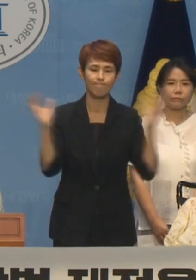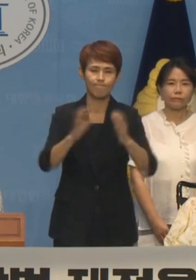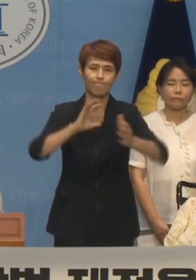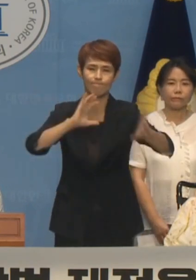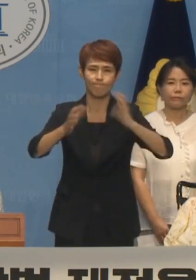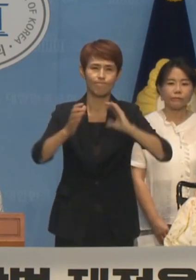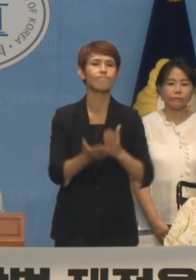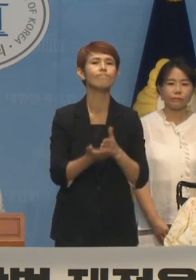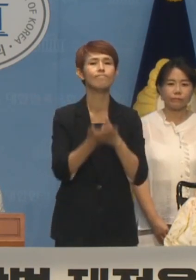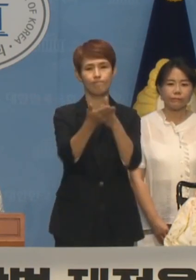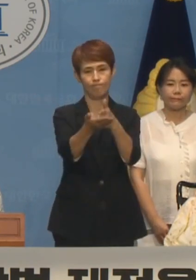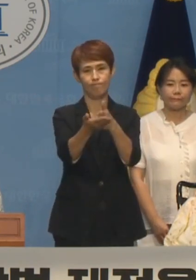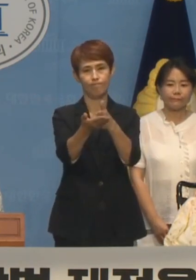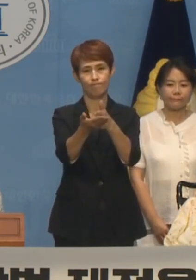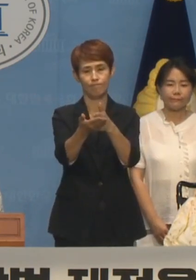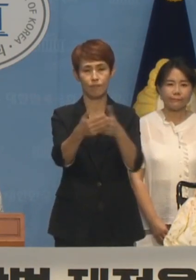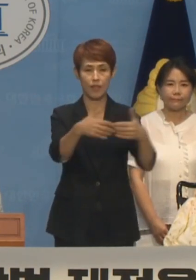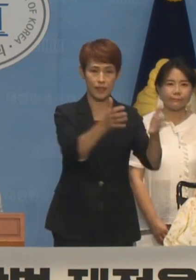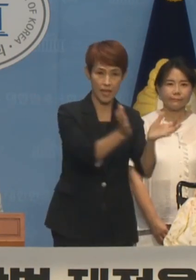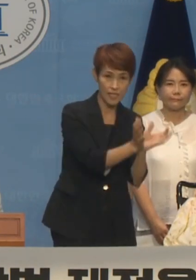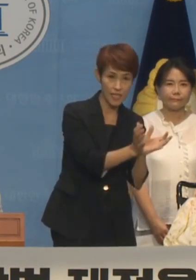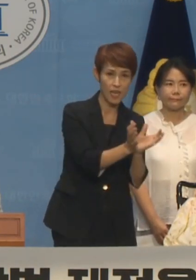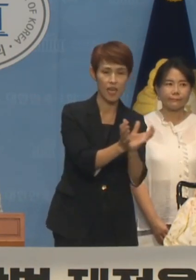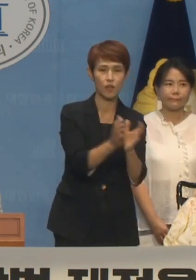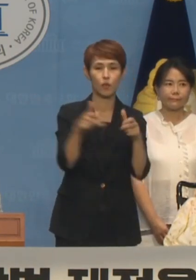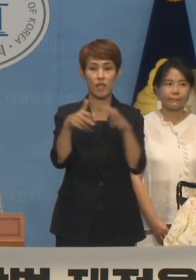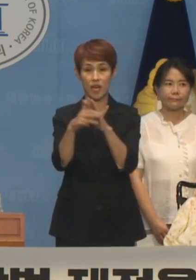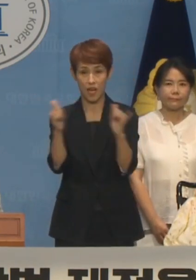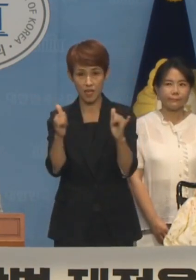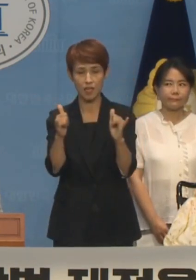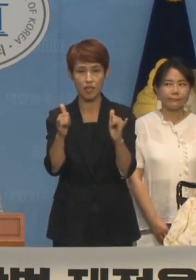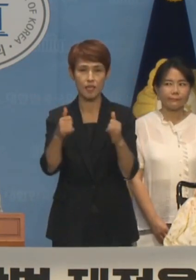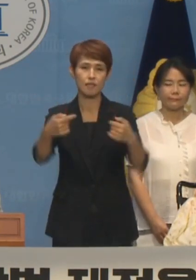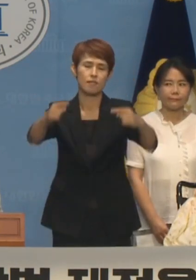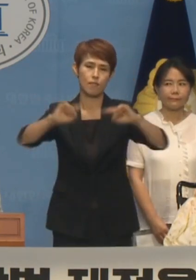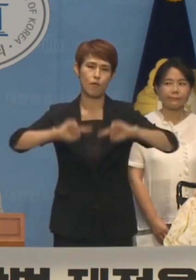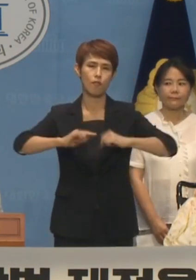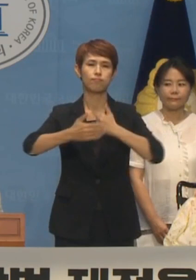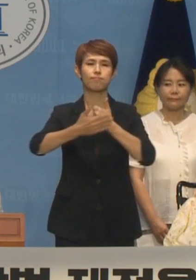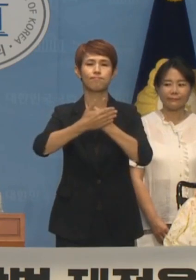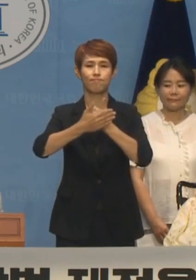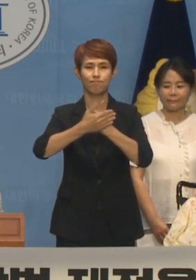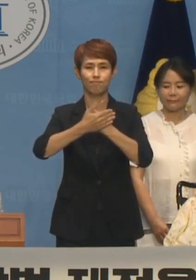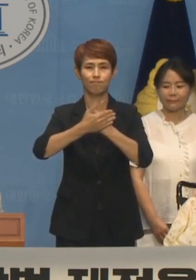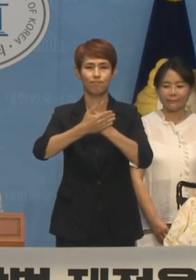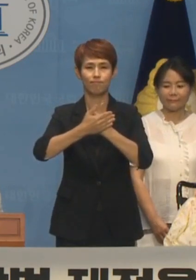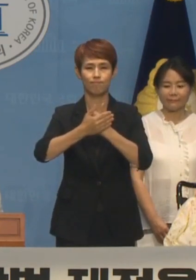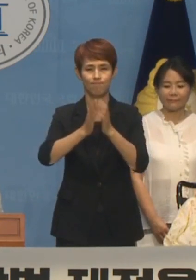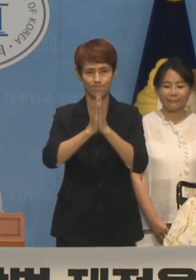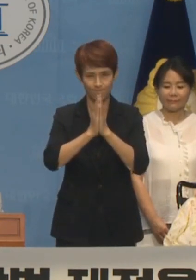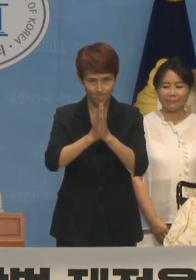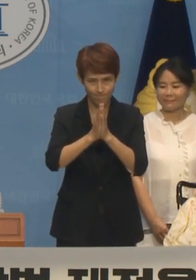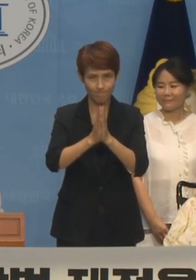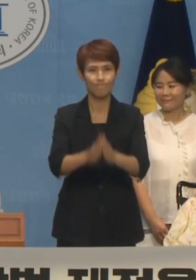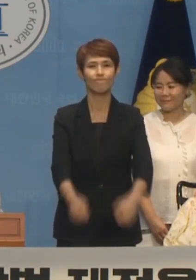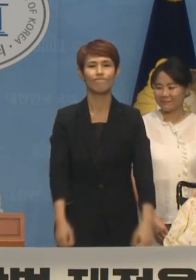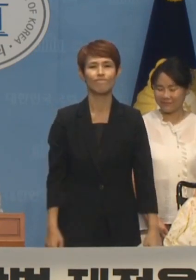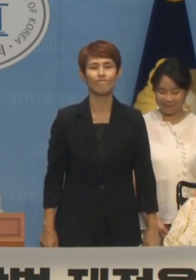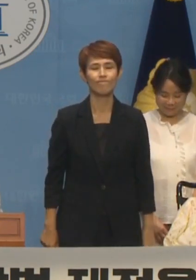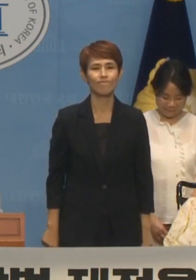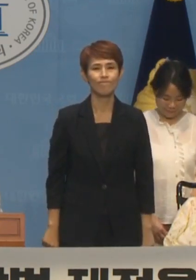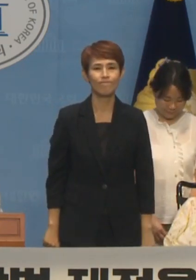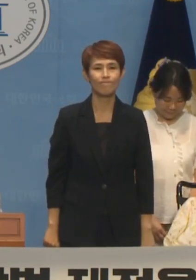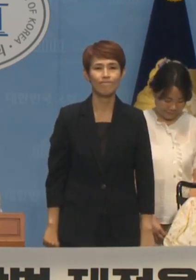것을 제안하며, 단체와 장애인 당사자분들의 참여와 지지 또한 요청드리면서 제 발언을